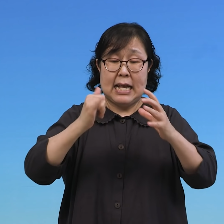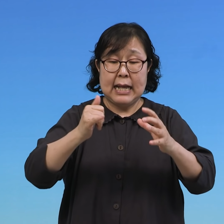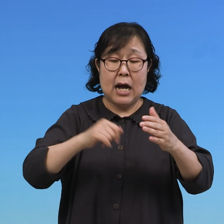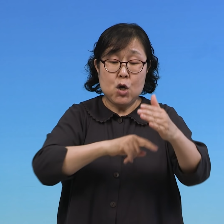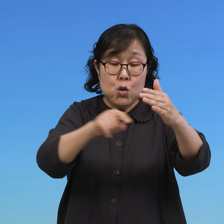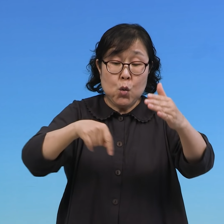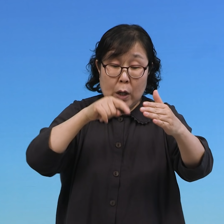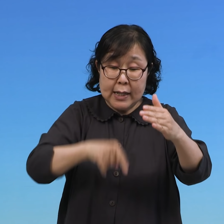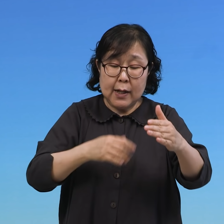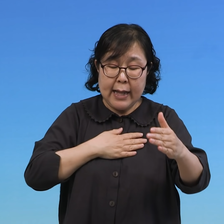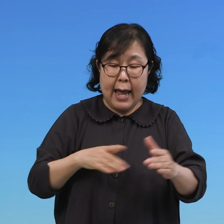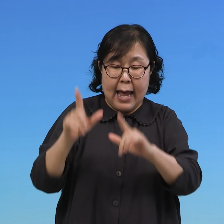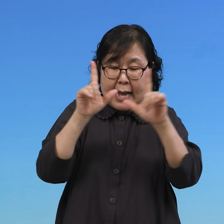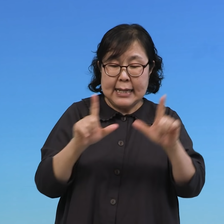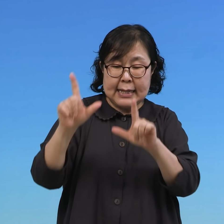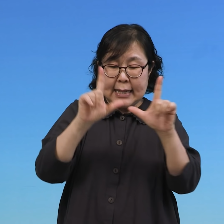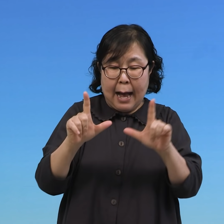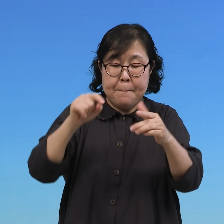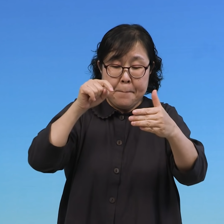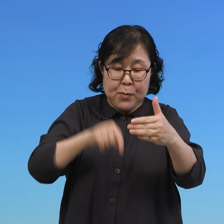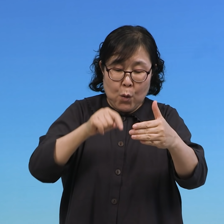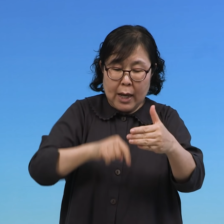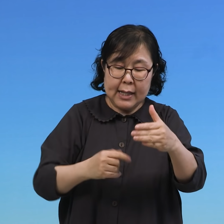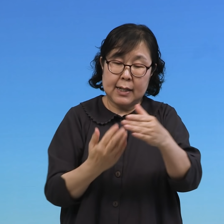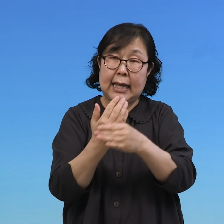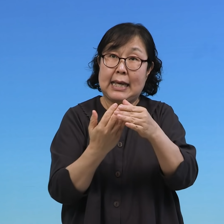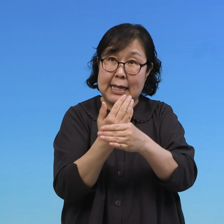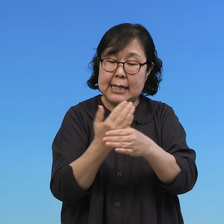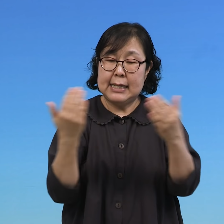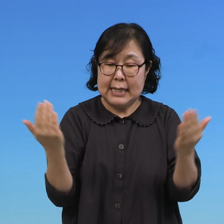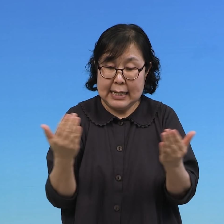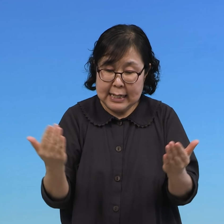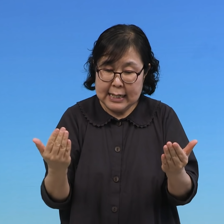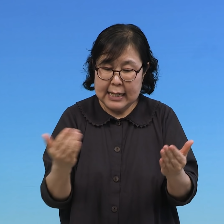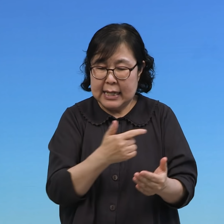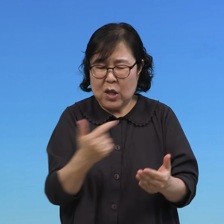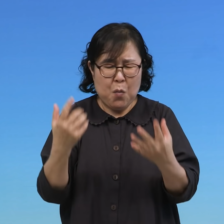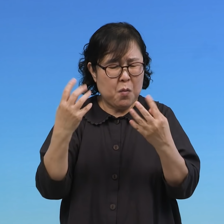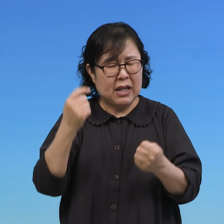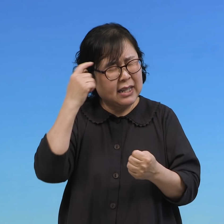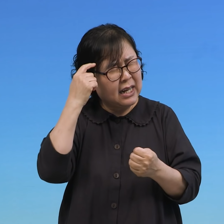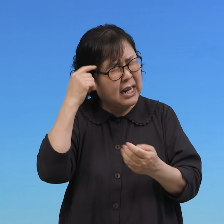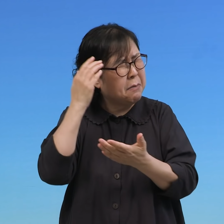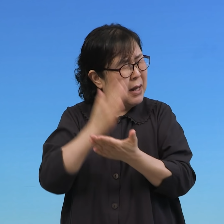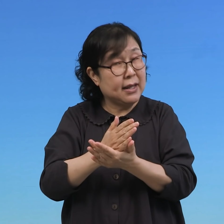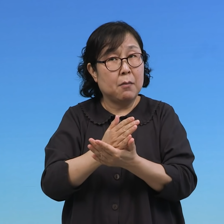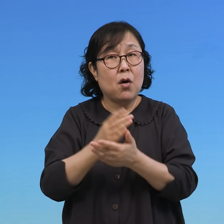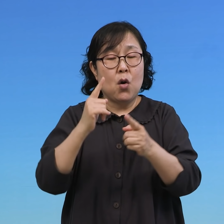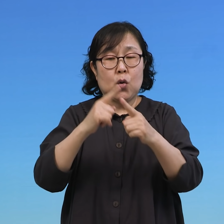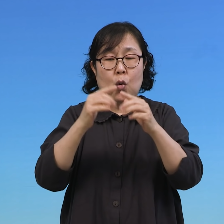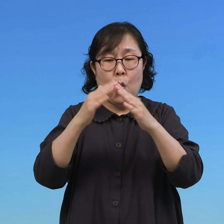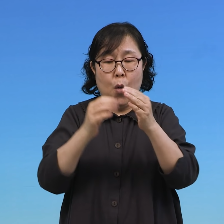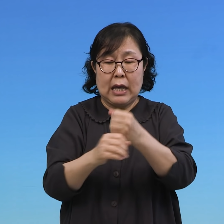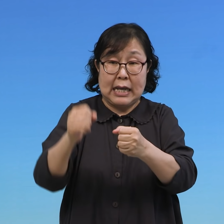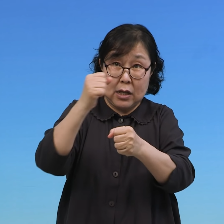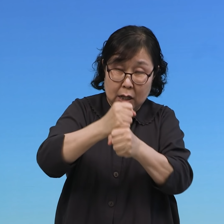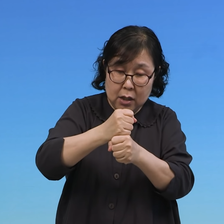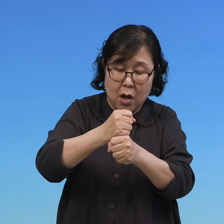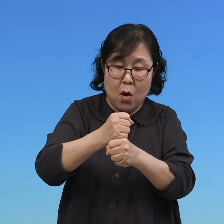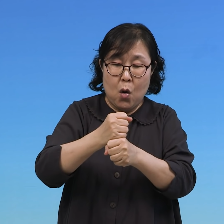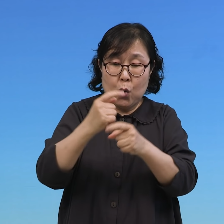세상에서 우리 삶에 일어나는 일들에 대하여 너무 많이 생각하지 말라는 거예요. 막 교회를 개척했더니 막